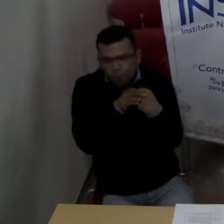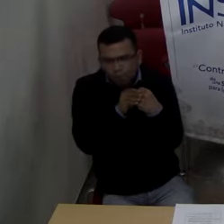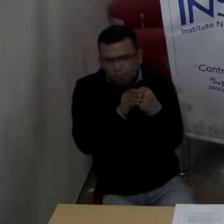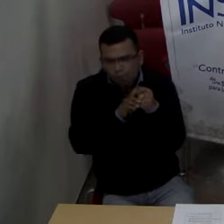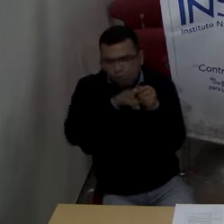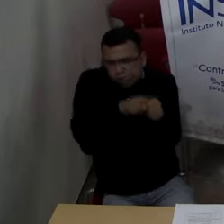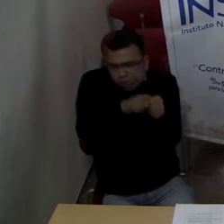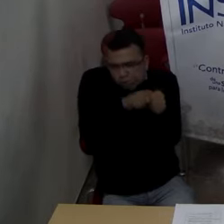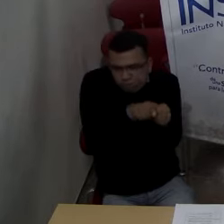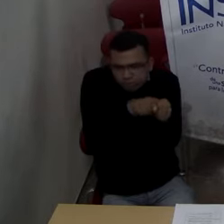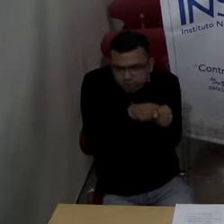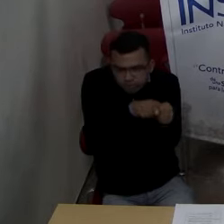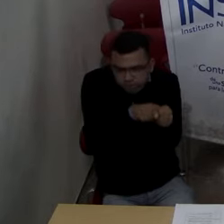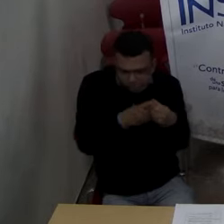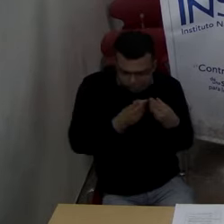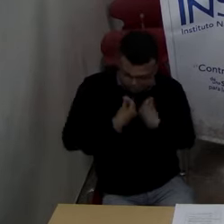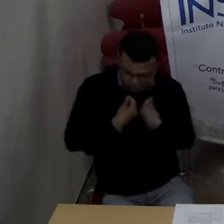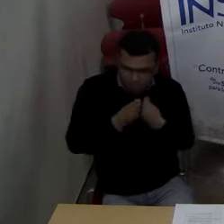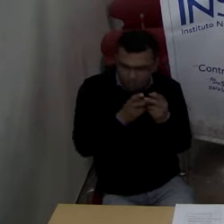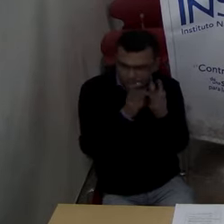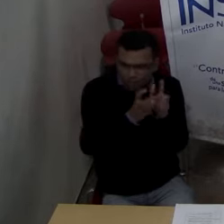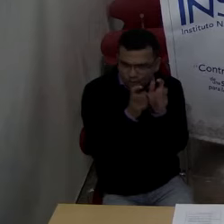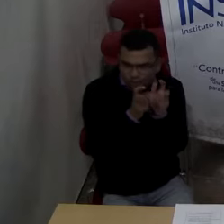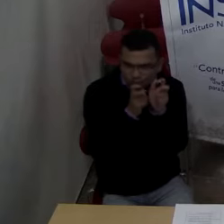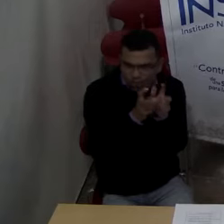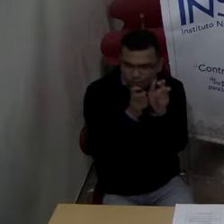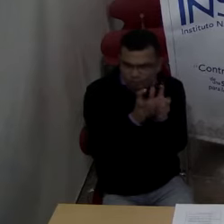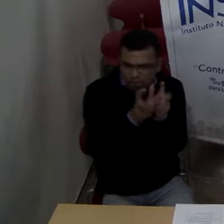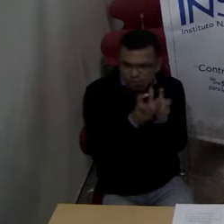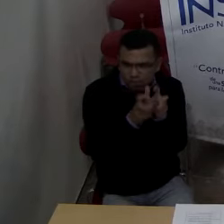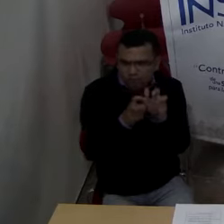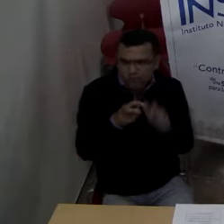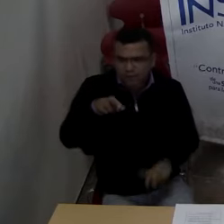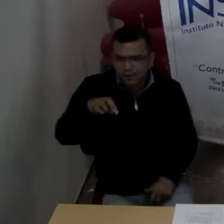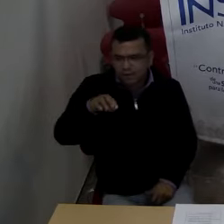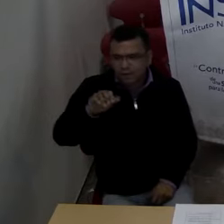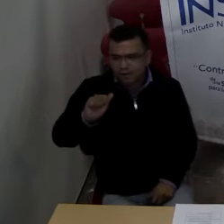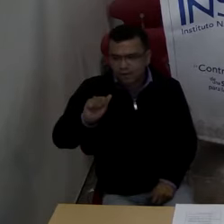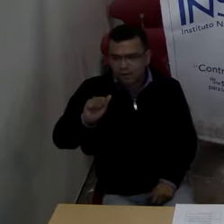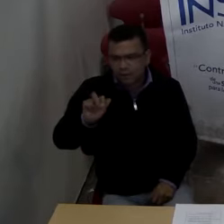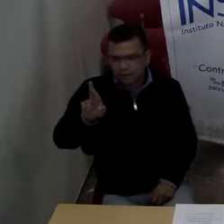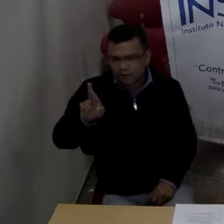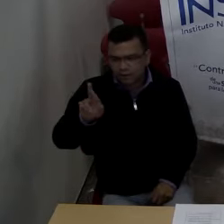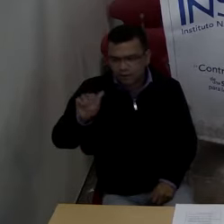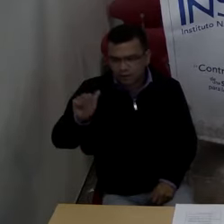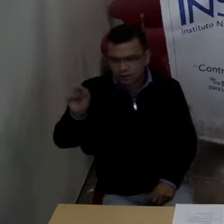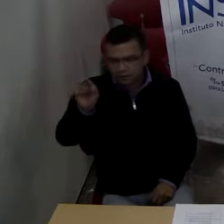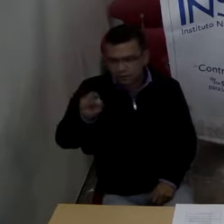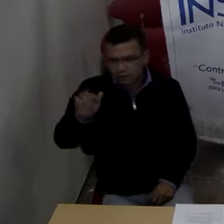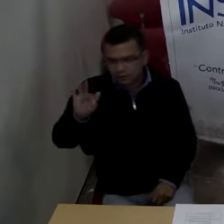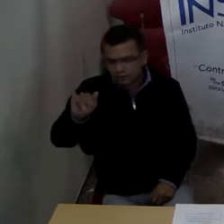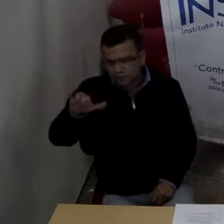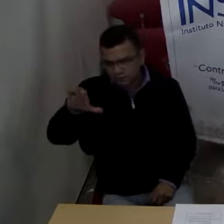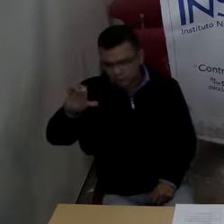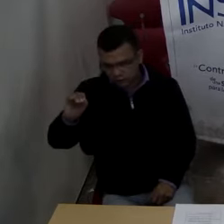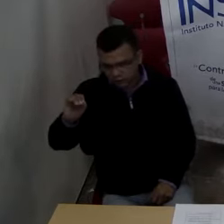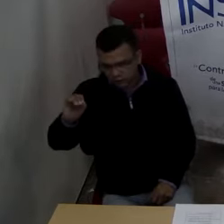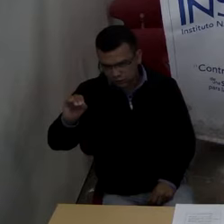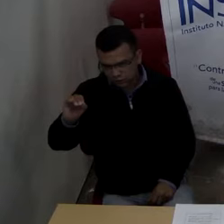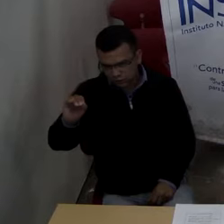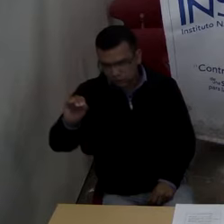protección. Sin embargo, una de las conductas protectoras durante el embarazo es asistir al